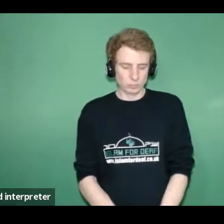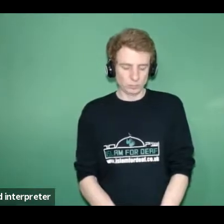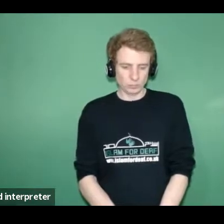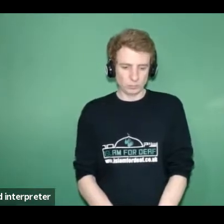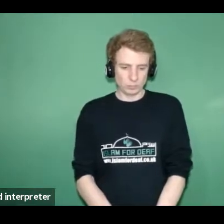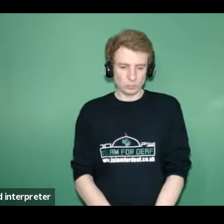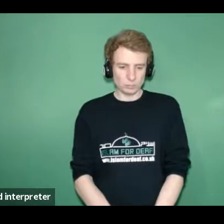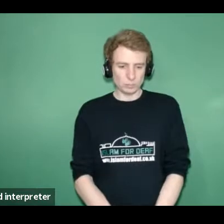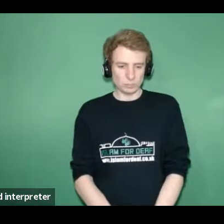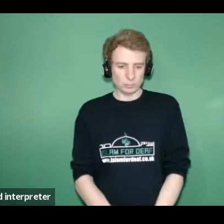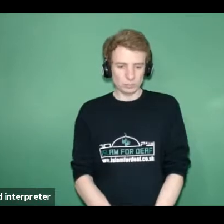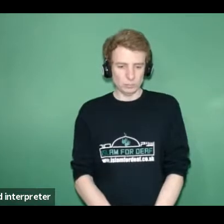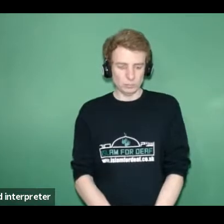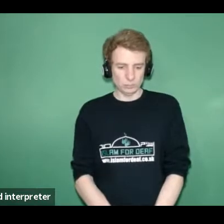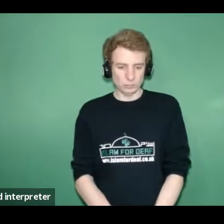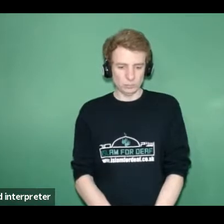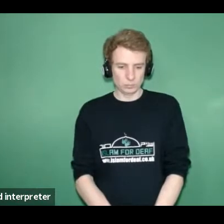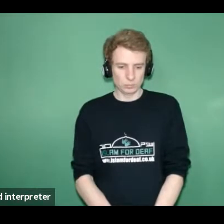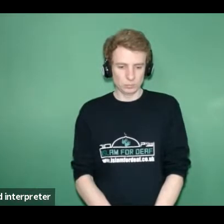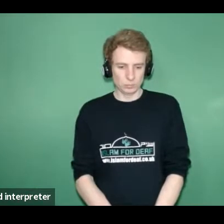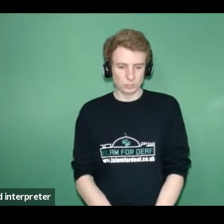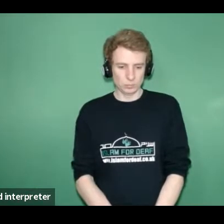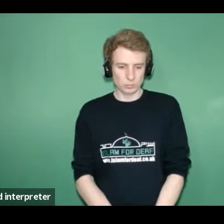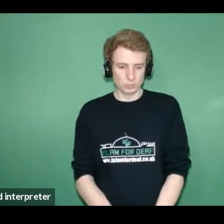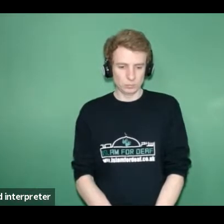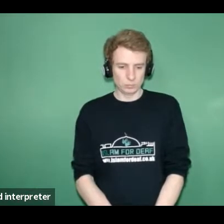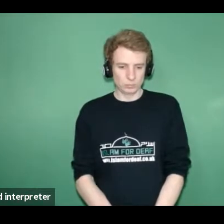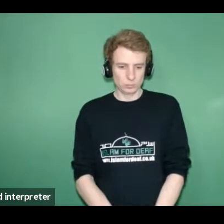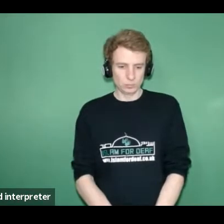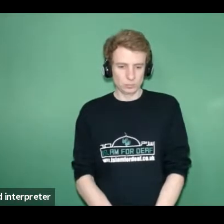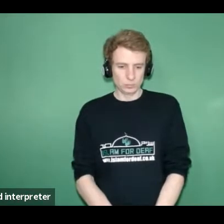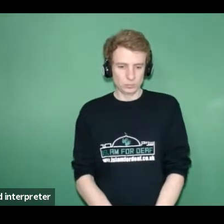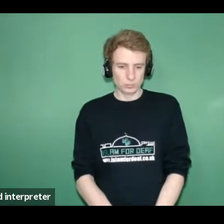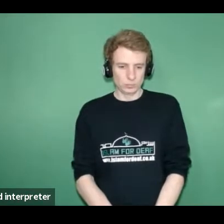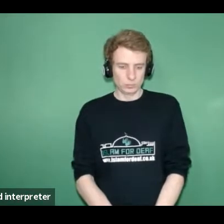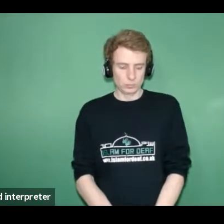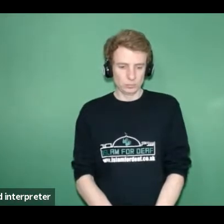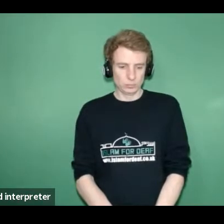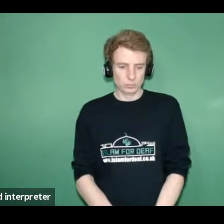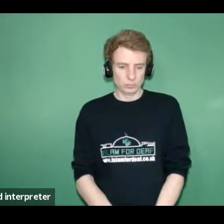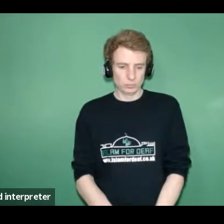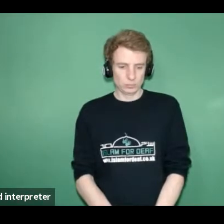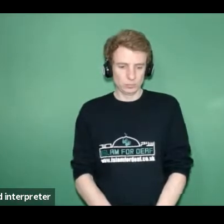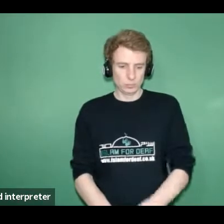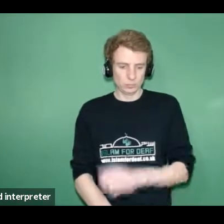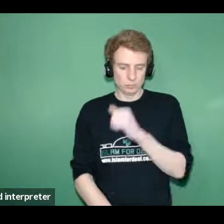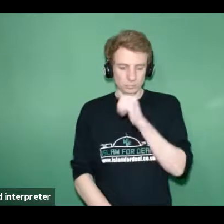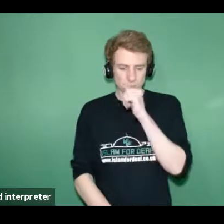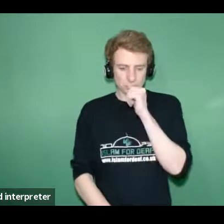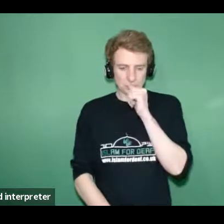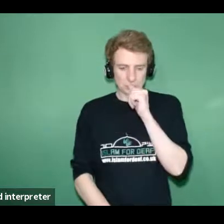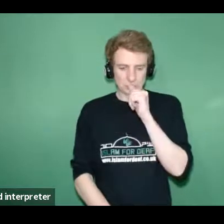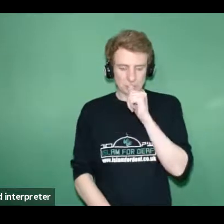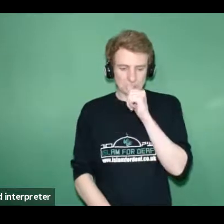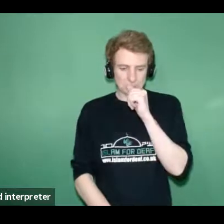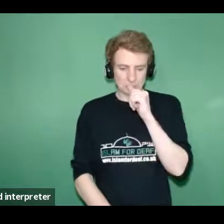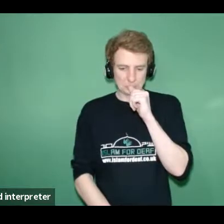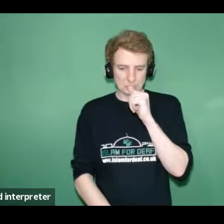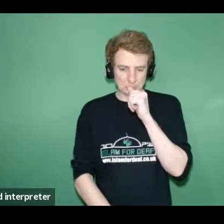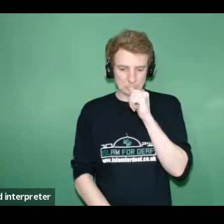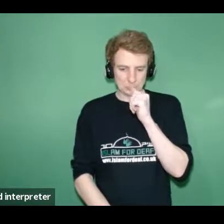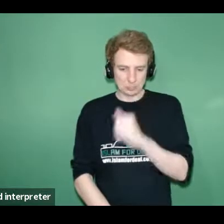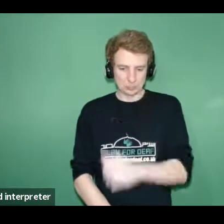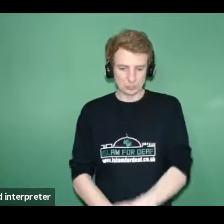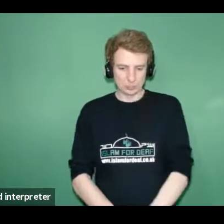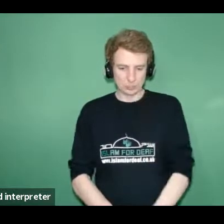أمر قال وقوموا لله قانتين، والقنوت طول القيام، وكان النبي صلى الله عليه وسلم يطيل القيام، فلا ينبغي